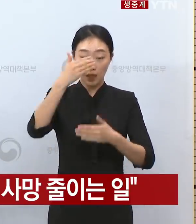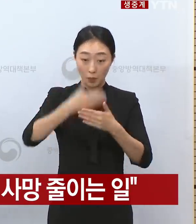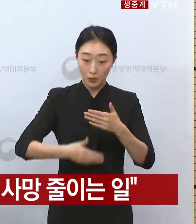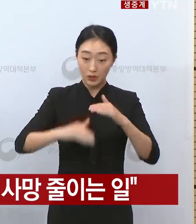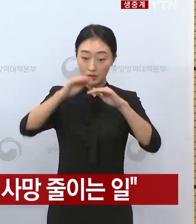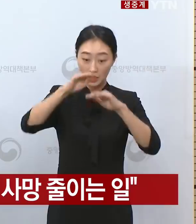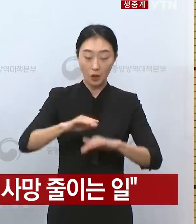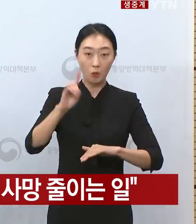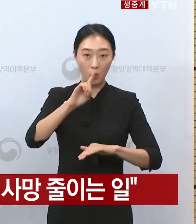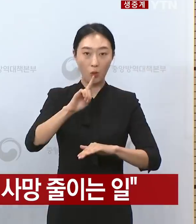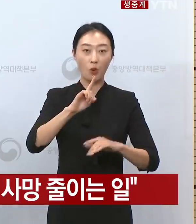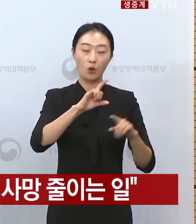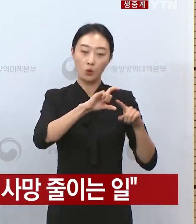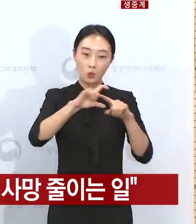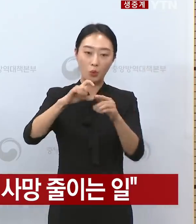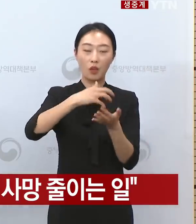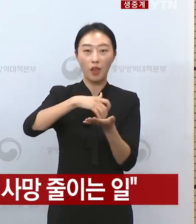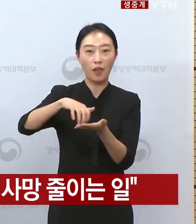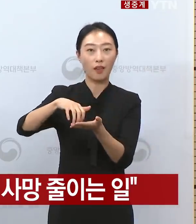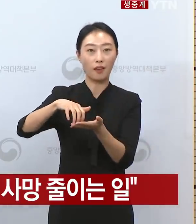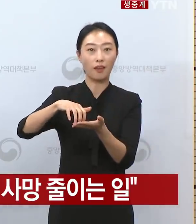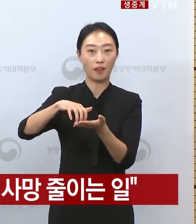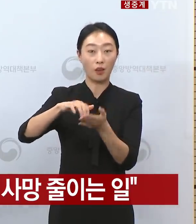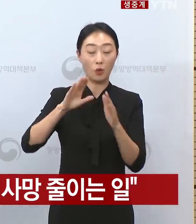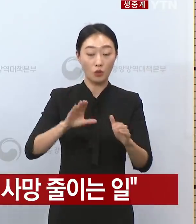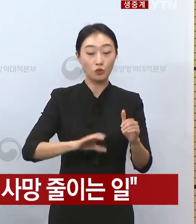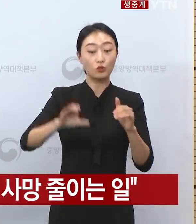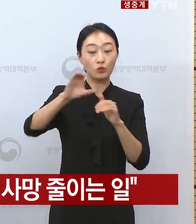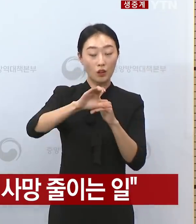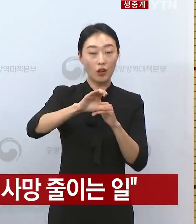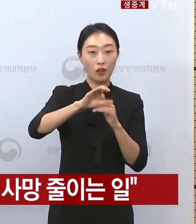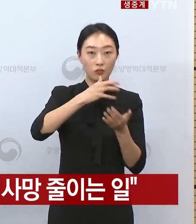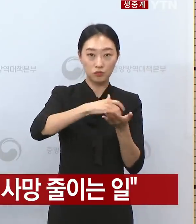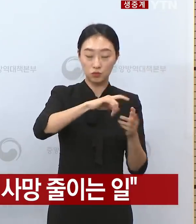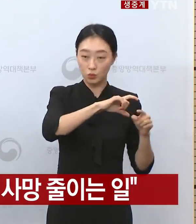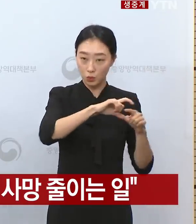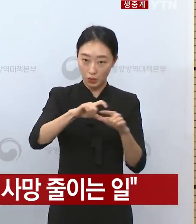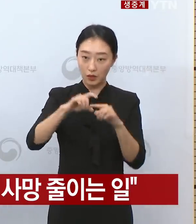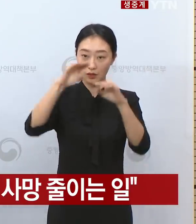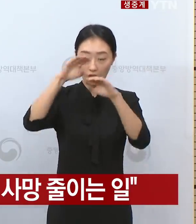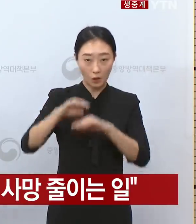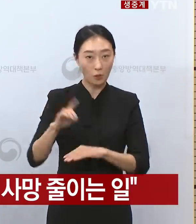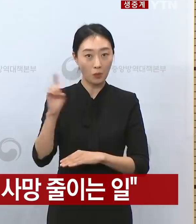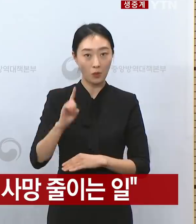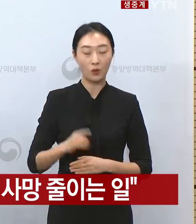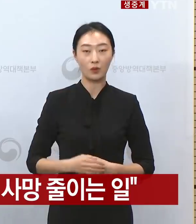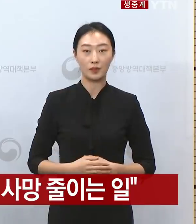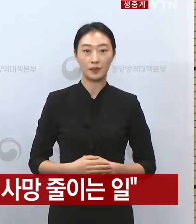부분입니다. 저희가 오늘 추가로 드린 통계에 대해서는